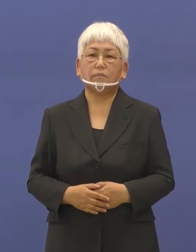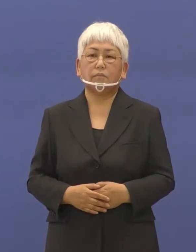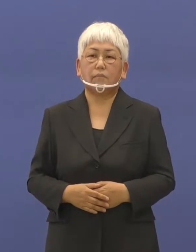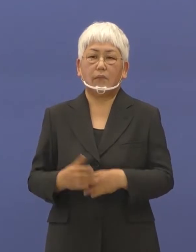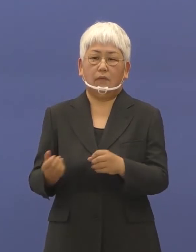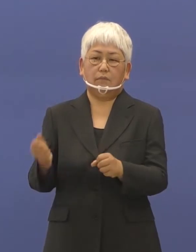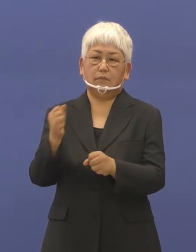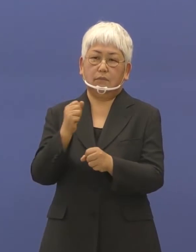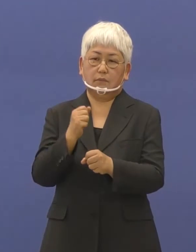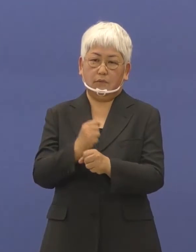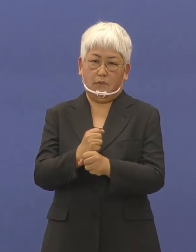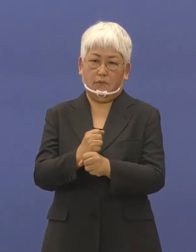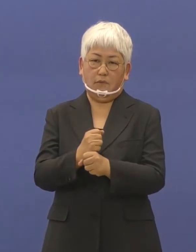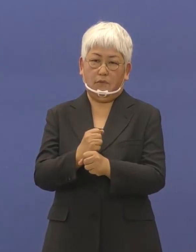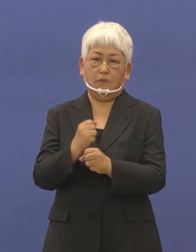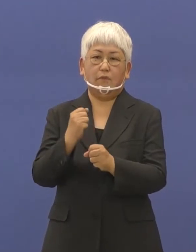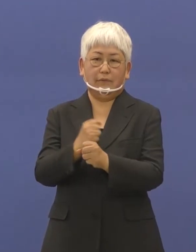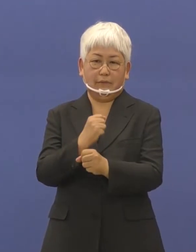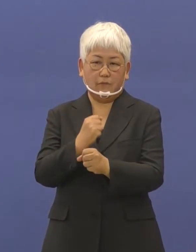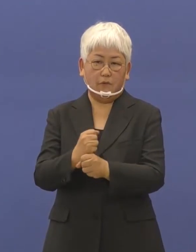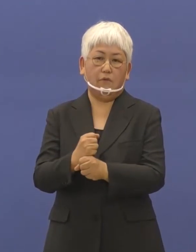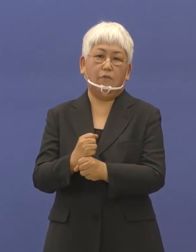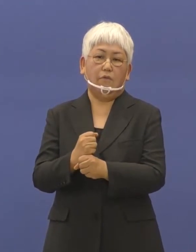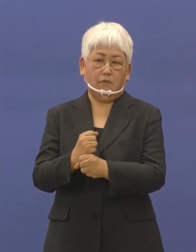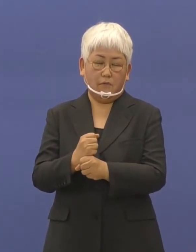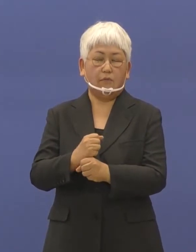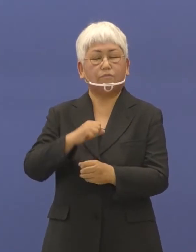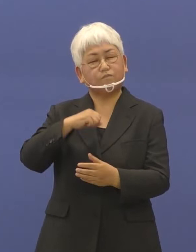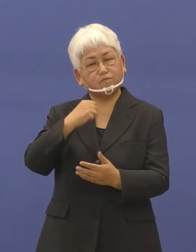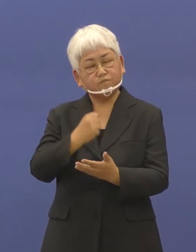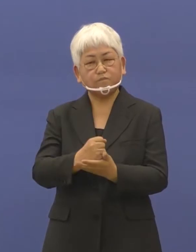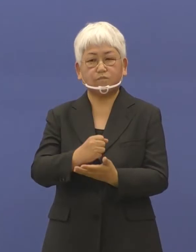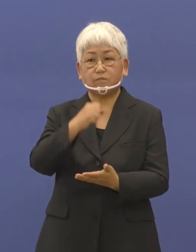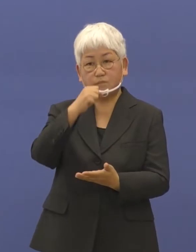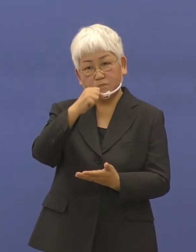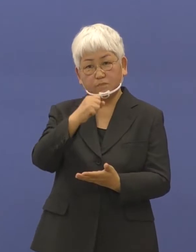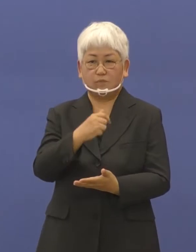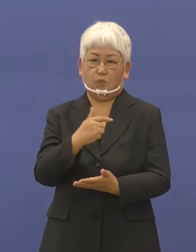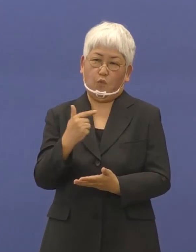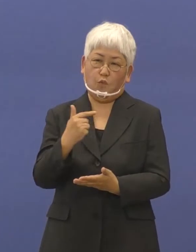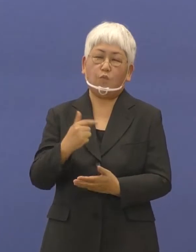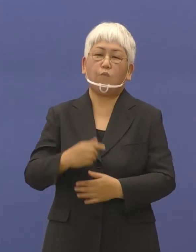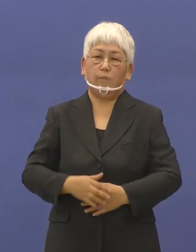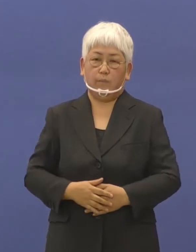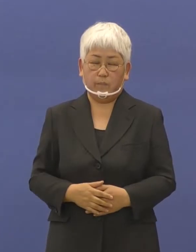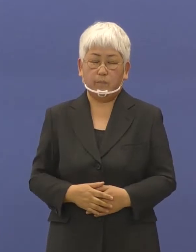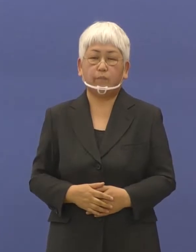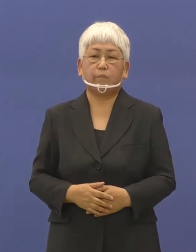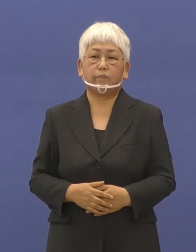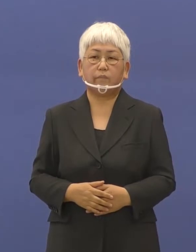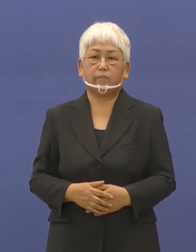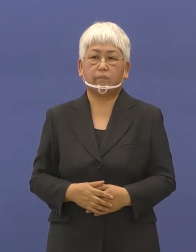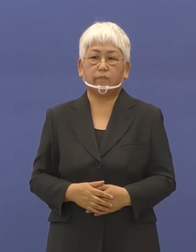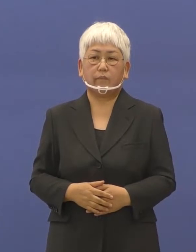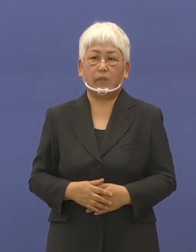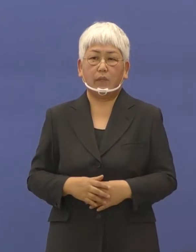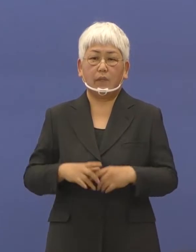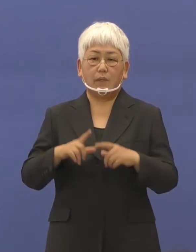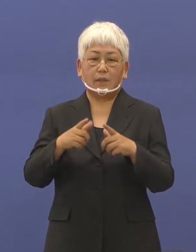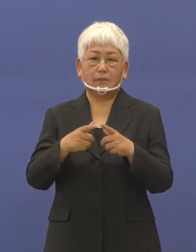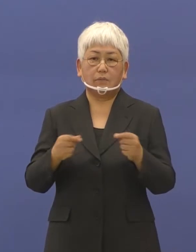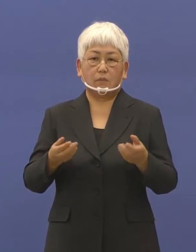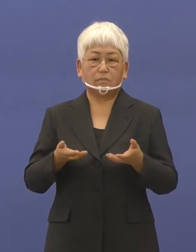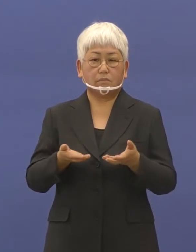復興事業の成果というところが大きいですし、また県としても東日本大震